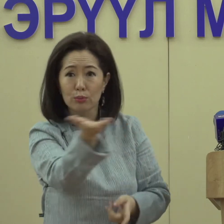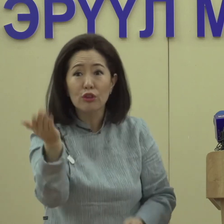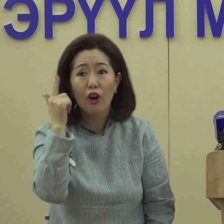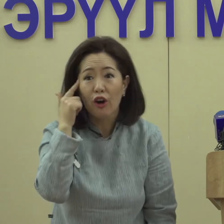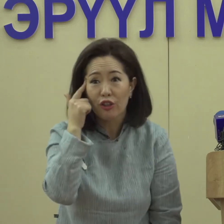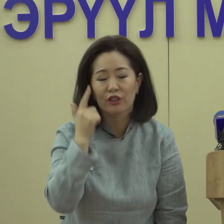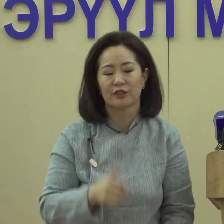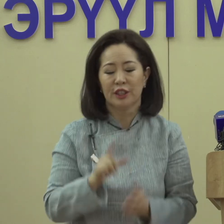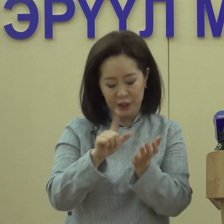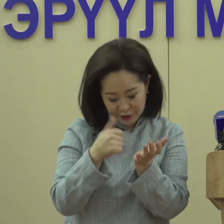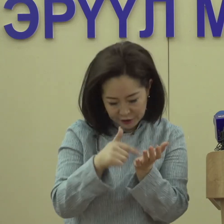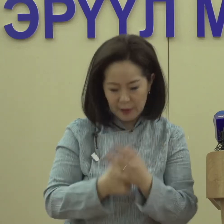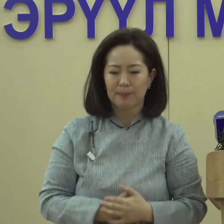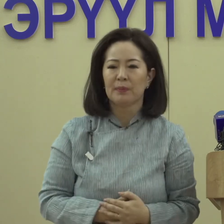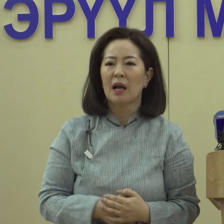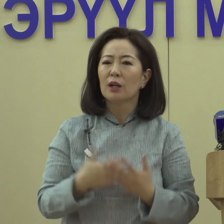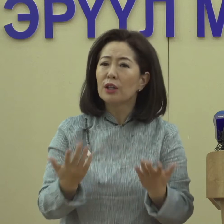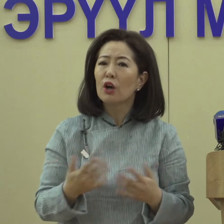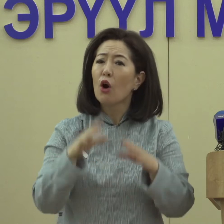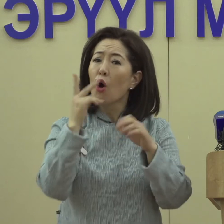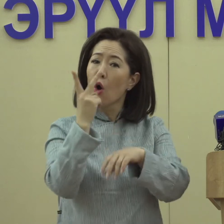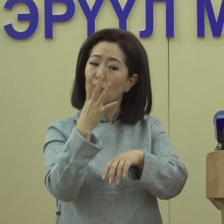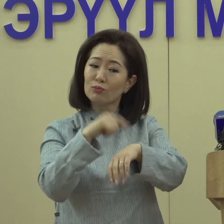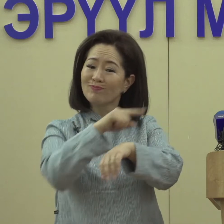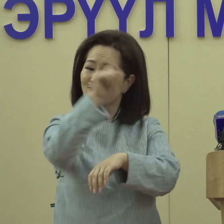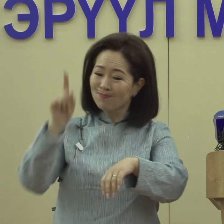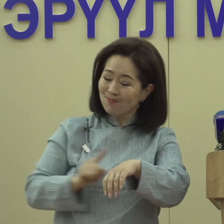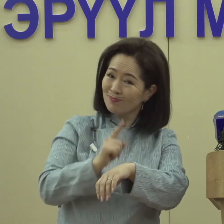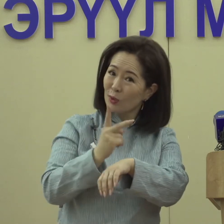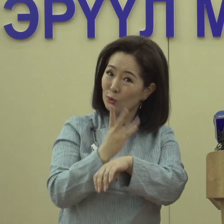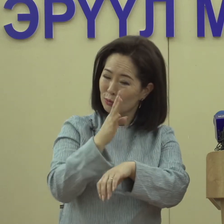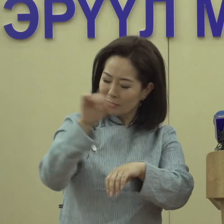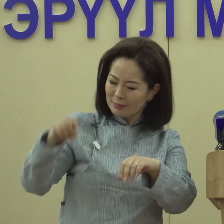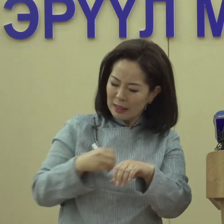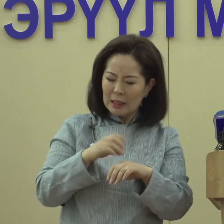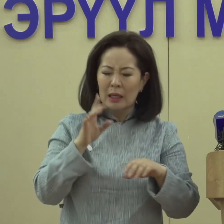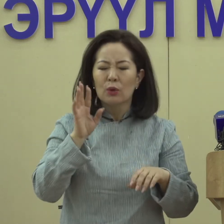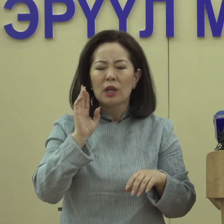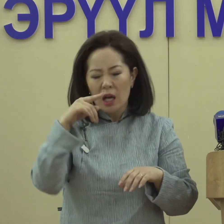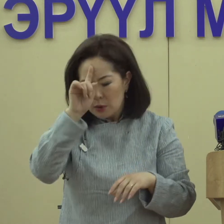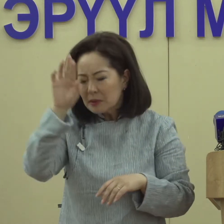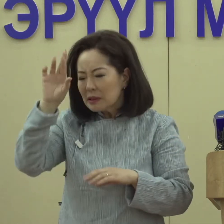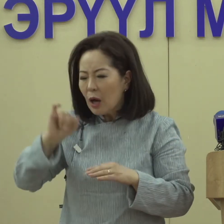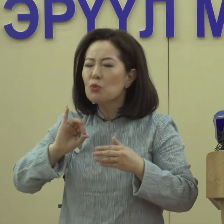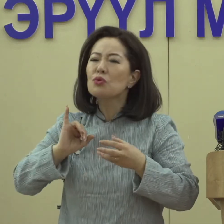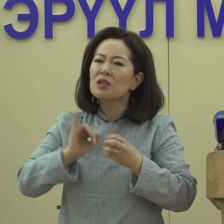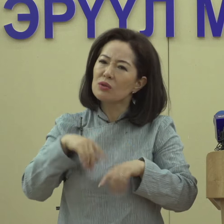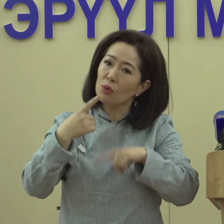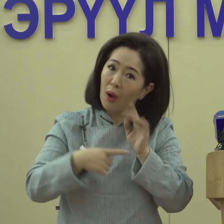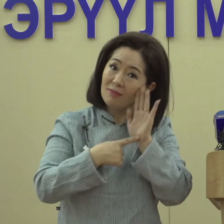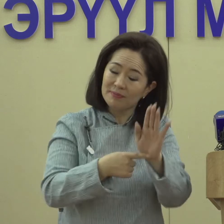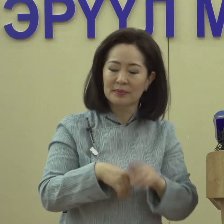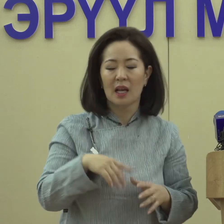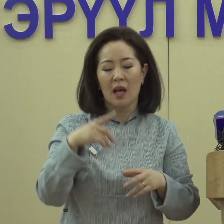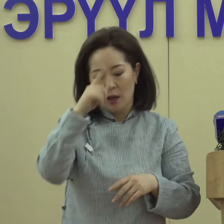хэрэгтэй байна. За ингээд энэ 24 цагийн хугацаанд эрүүл мэндийн яамнаас коронавирус халдварын талаар авч хэрэгжүүлж байгаа арга хэмжээний дараа талаар эмнэлгийн